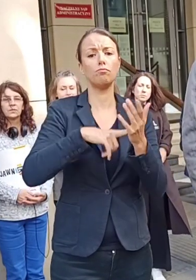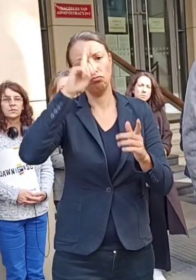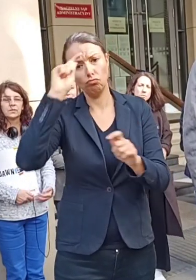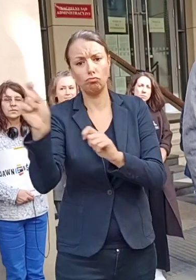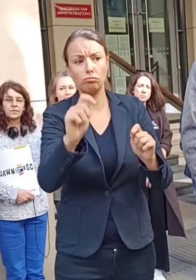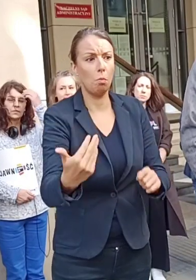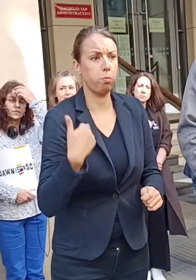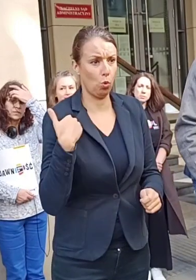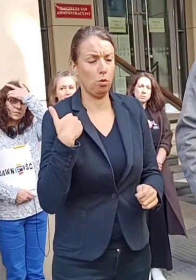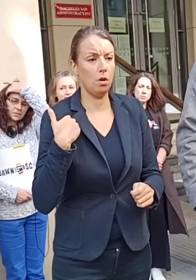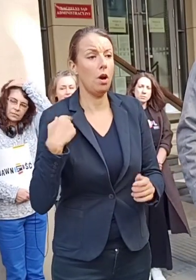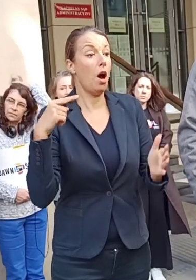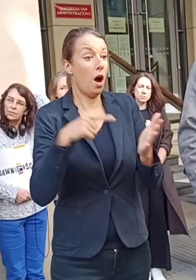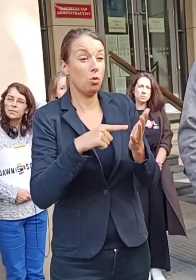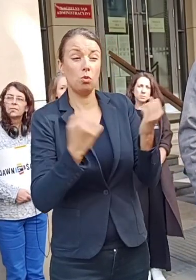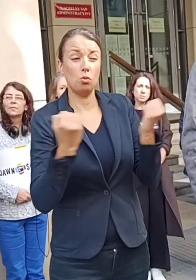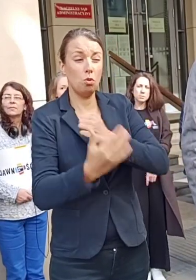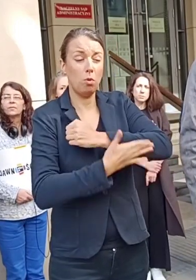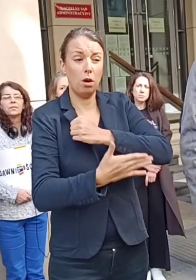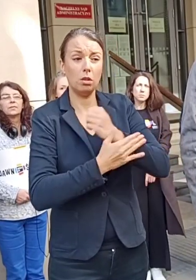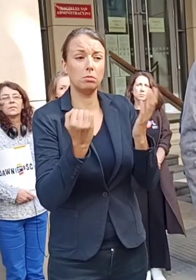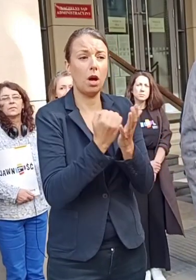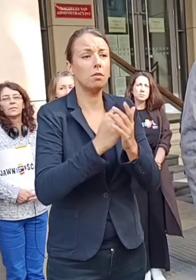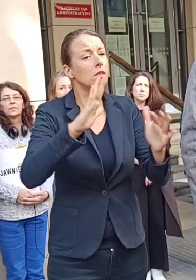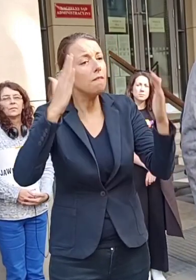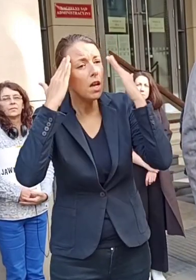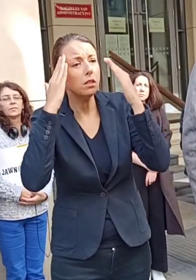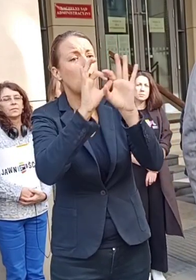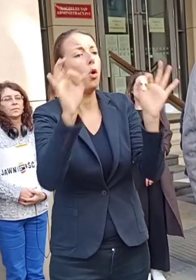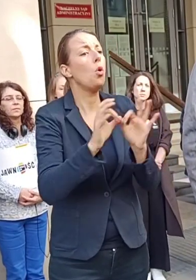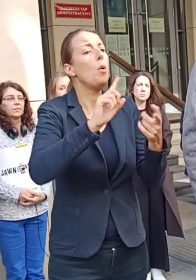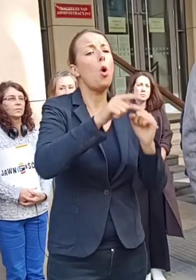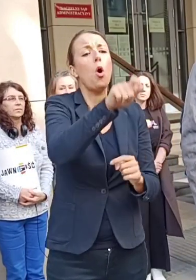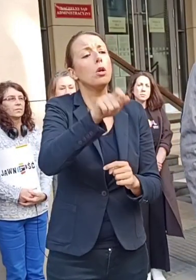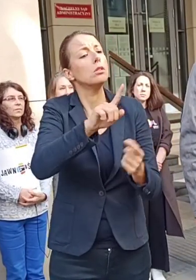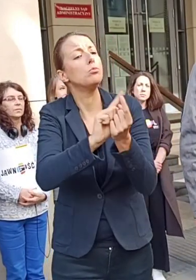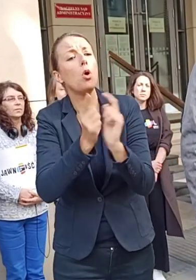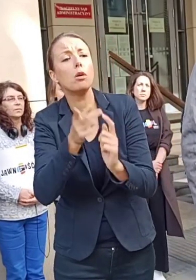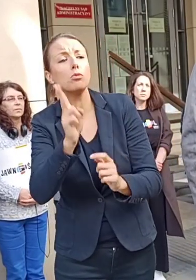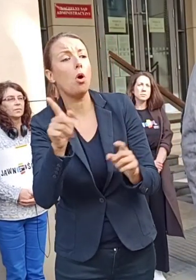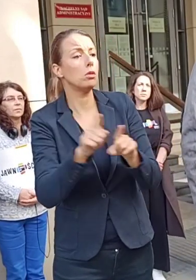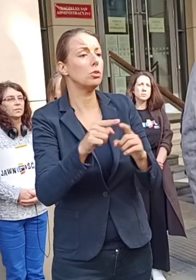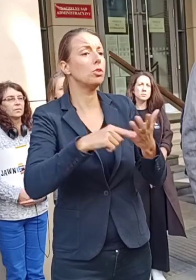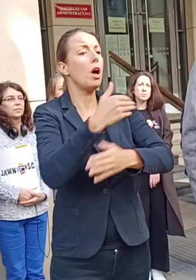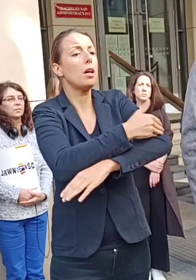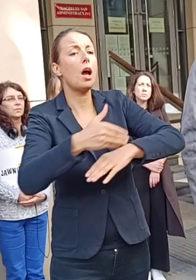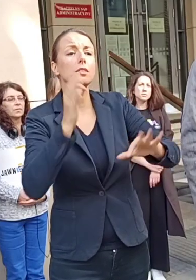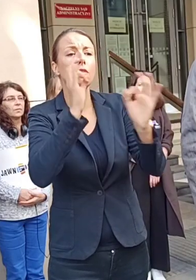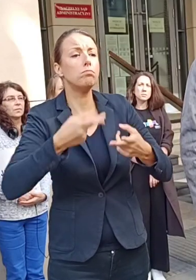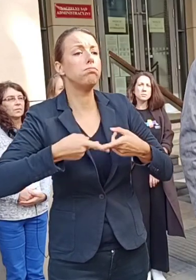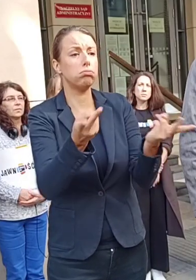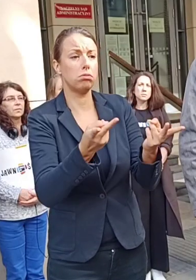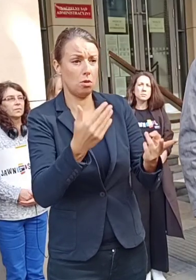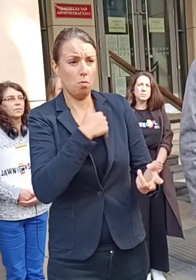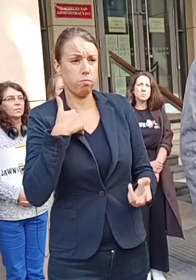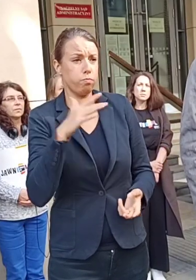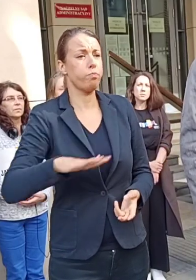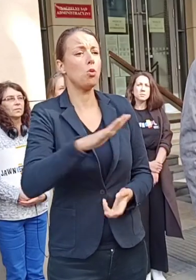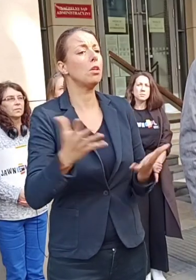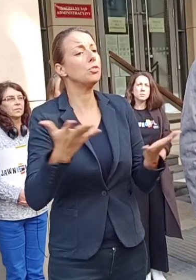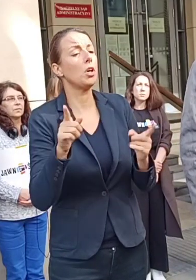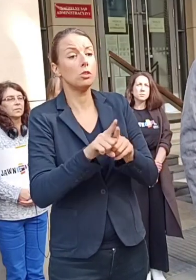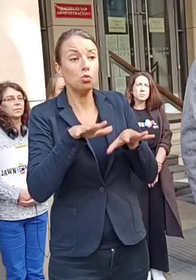fundamentalna sprawa zarówno o tej wiedzy, z kim się spotykają politycy, ale tak naprawdę o granicach jawności w Polsce, tego jak dużej liczby informacji